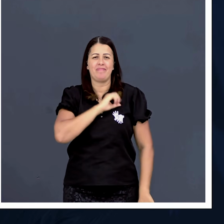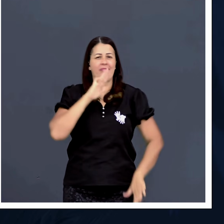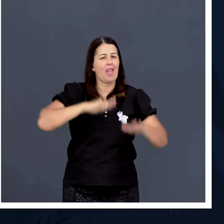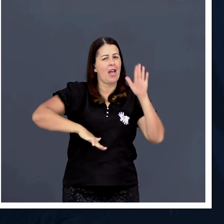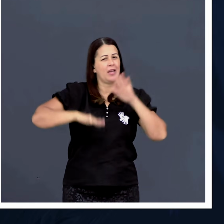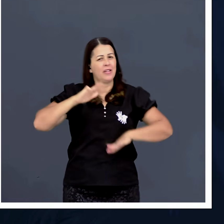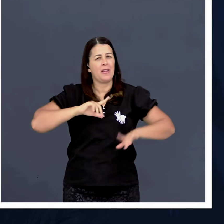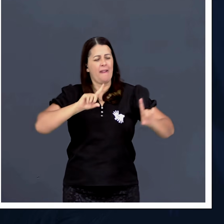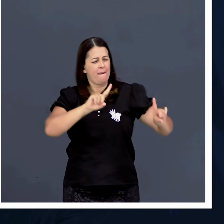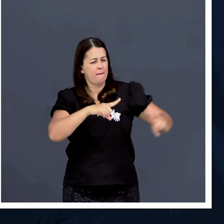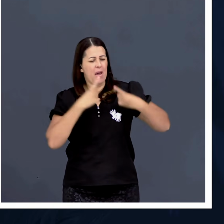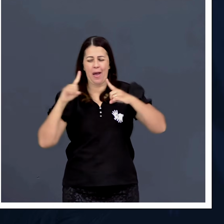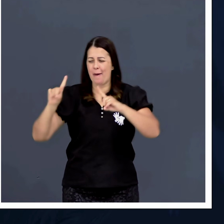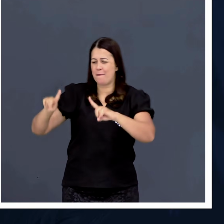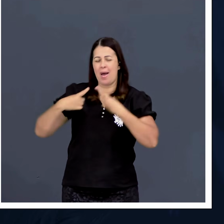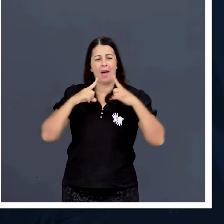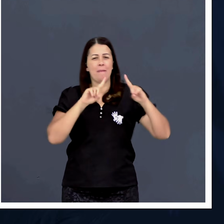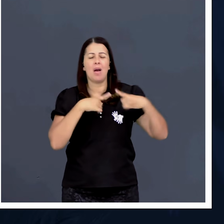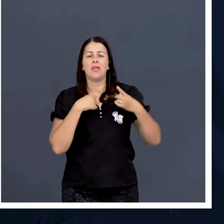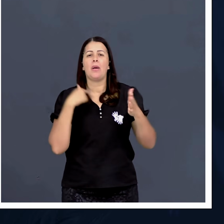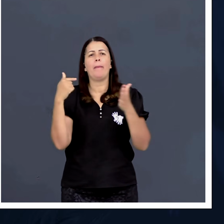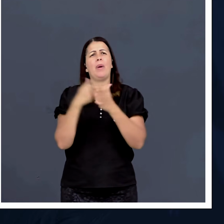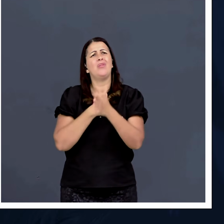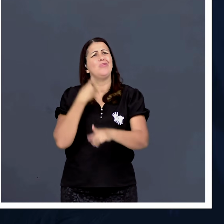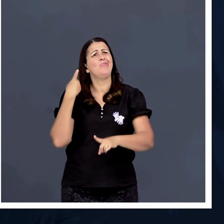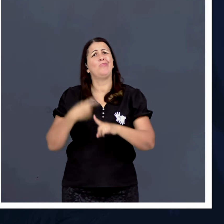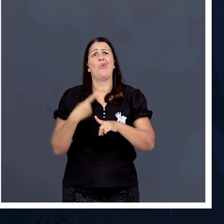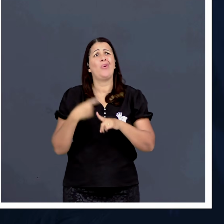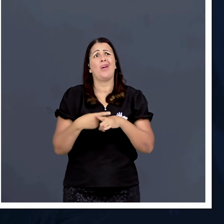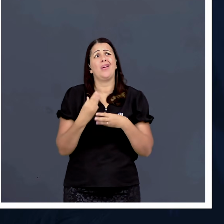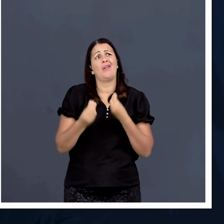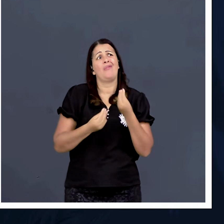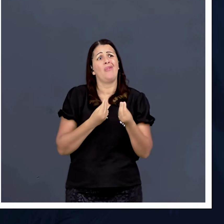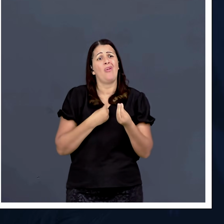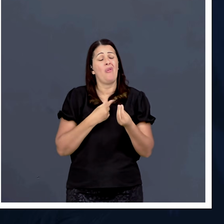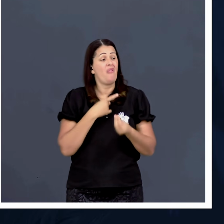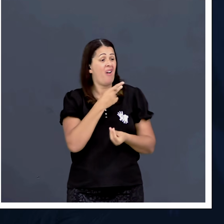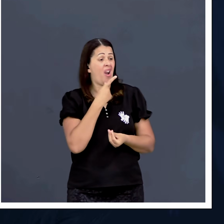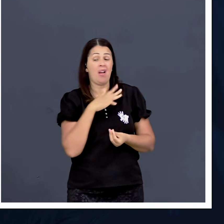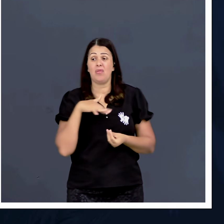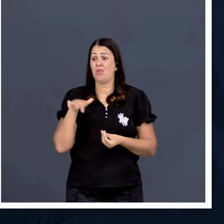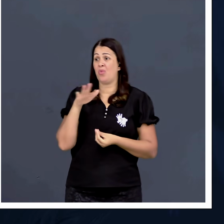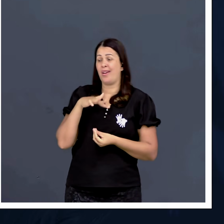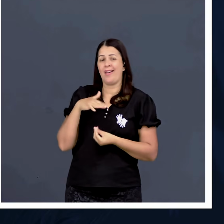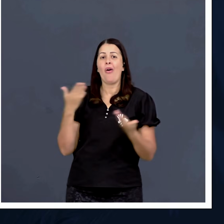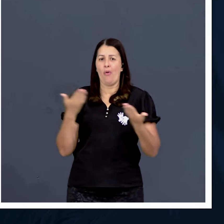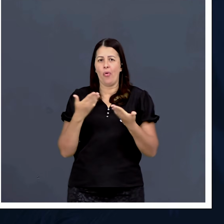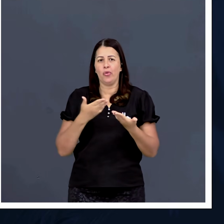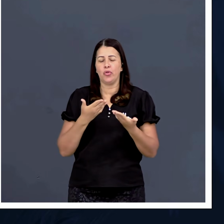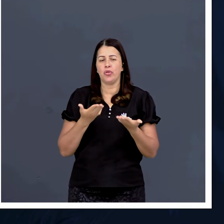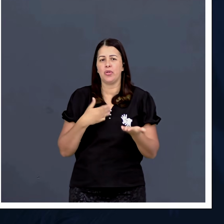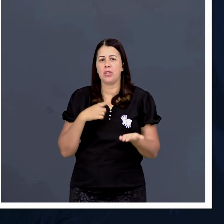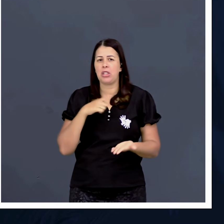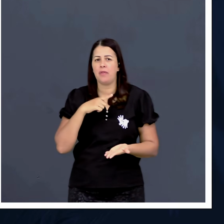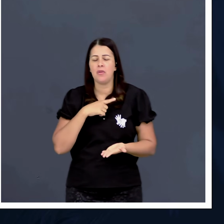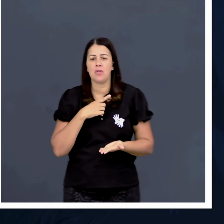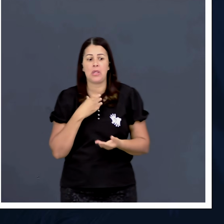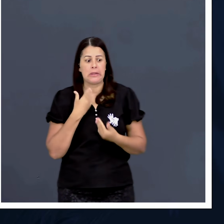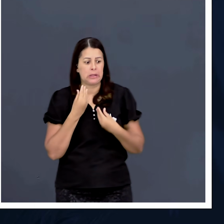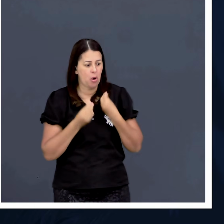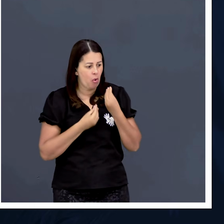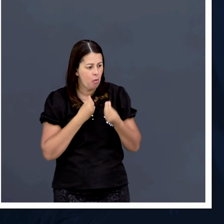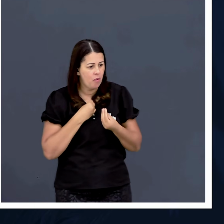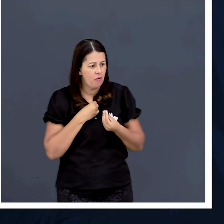vezes nós enfrentamos dificuldades e a gente se pergunta, mas para quem eu vou contar isso? Eu já me vi assim, em uma situação onde eu disse, como é que eu